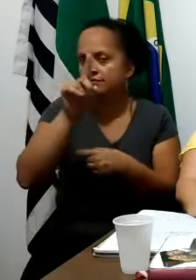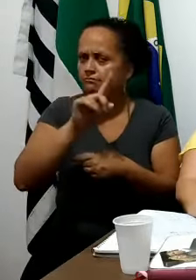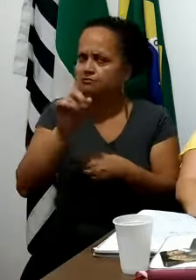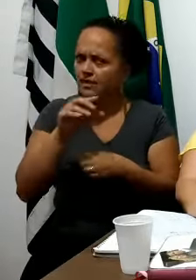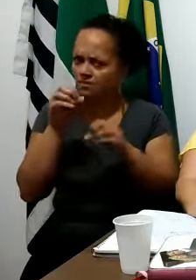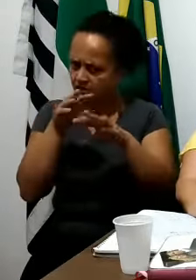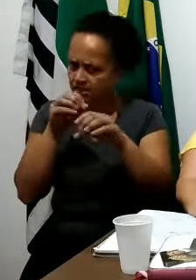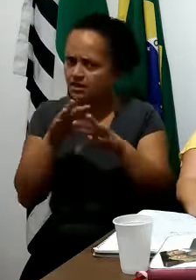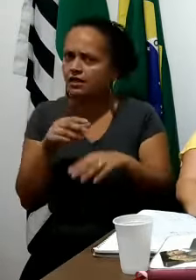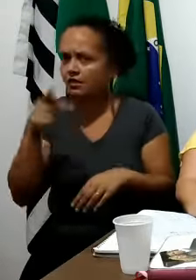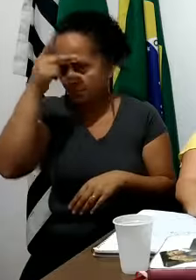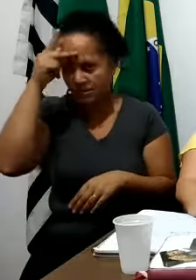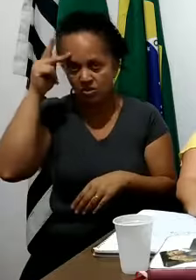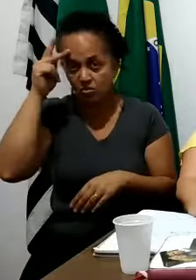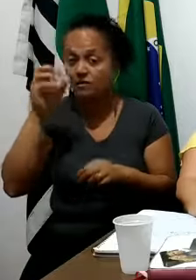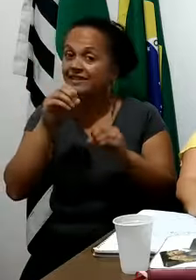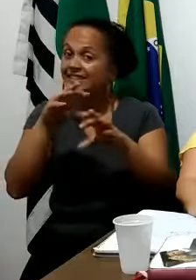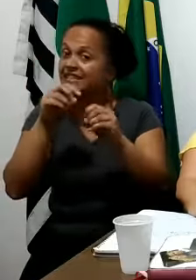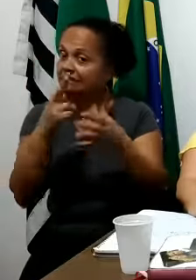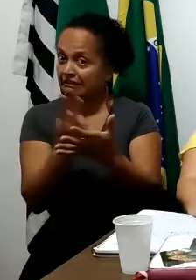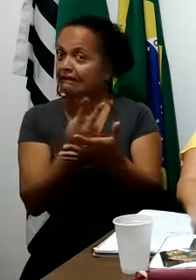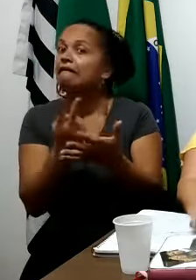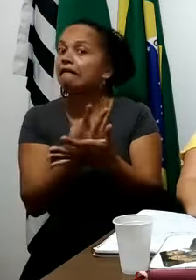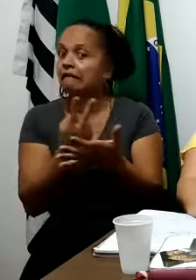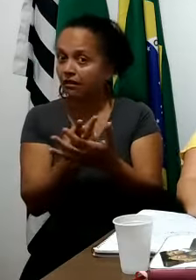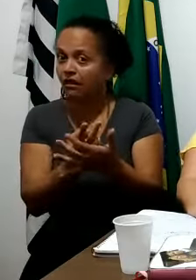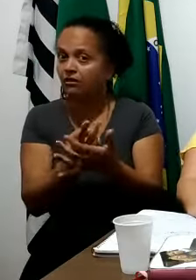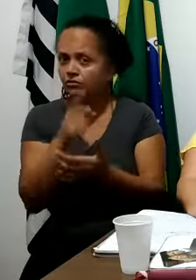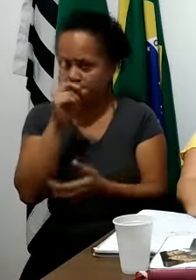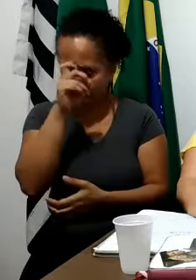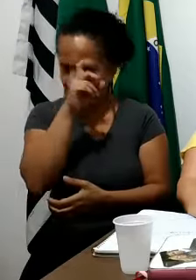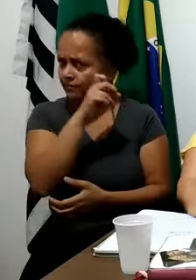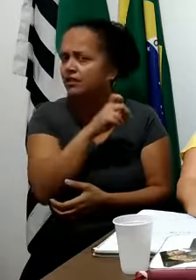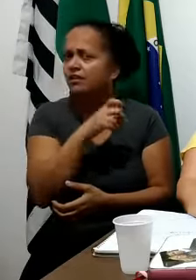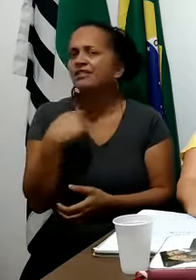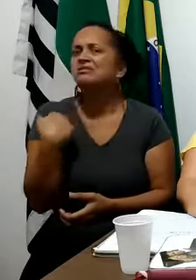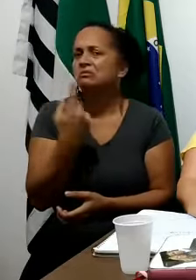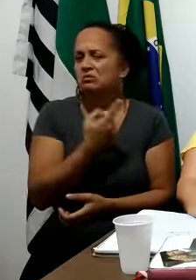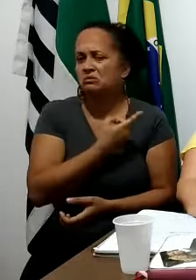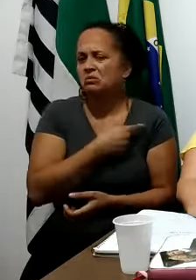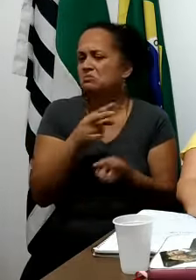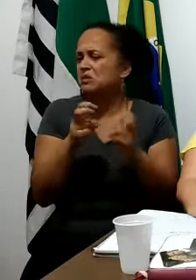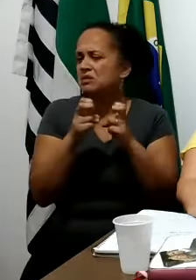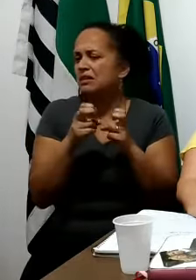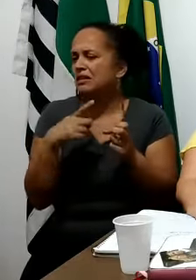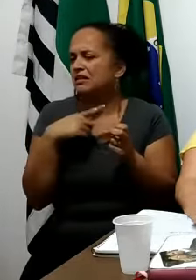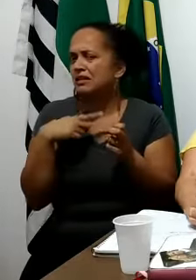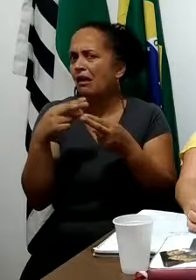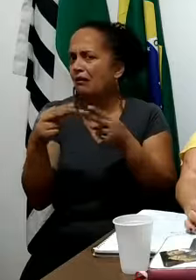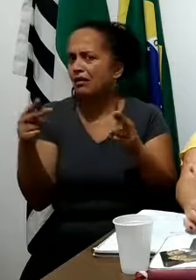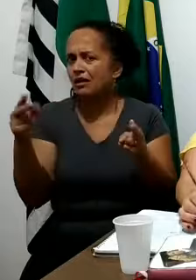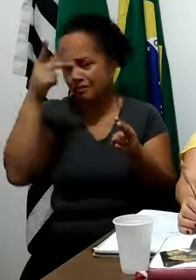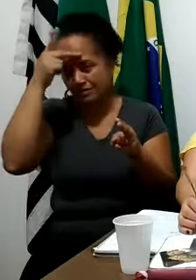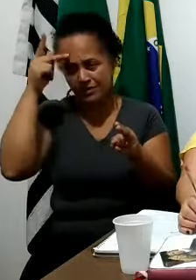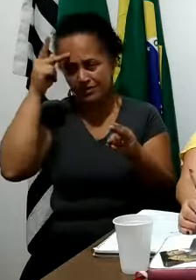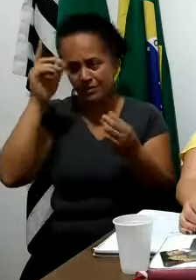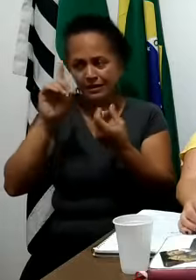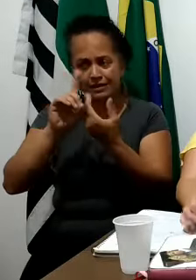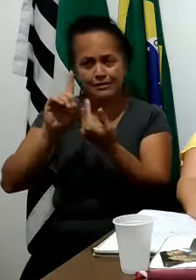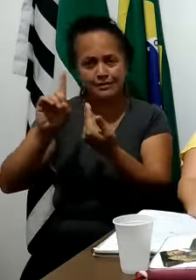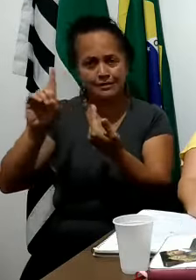porque a gente vê, né, vários testemunhos de pessoas que saíram do caminho dele e que não se deu bem, né? Então que a gente